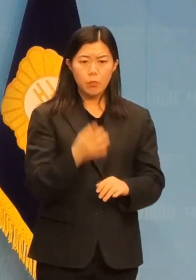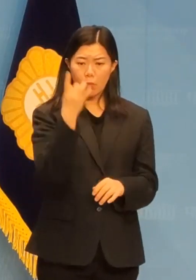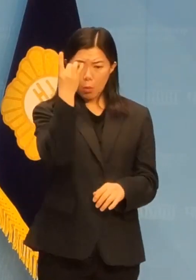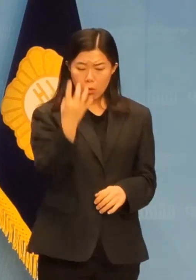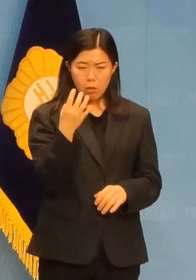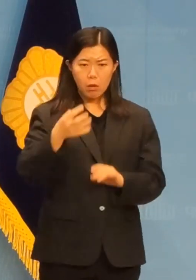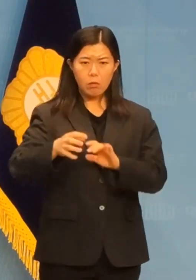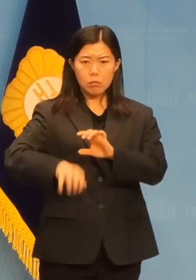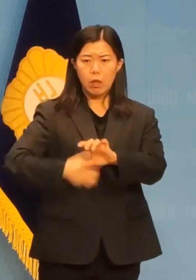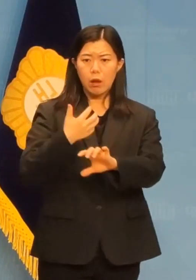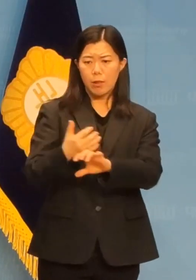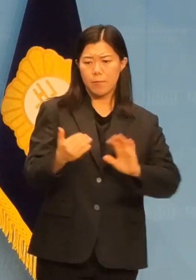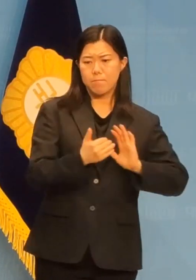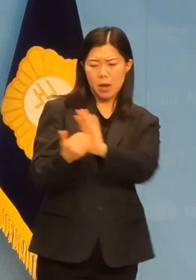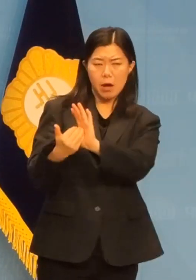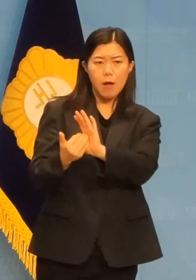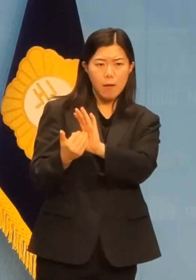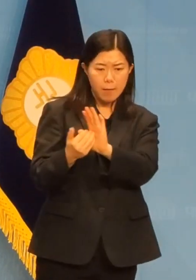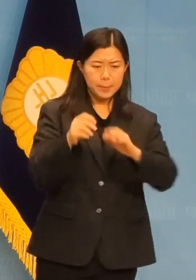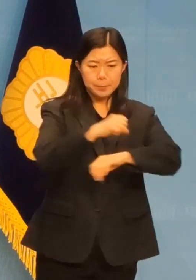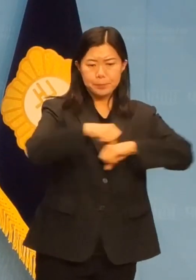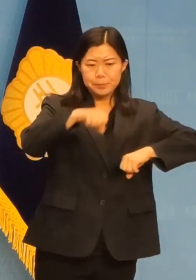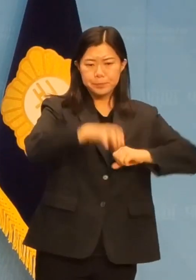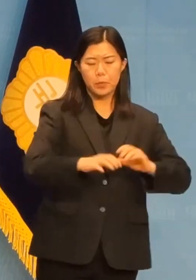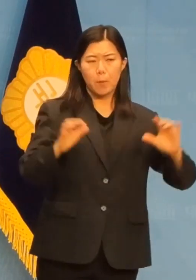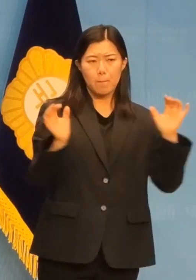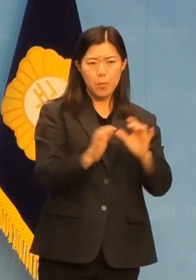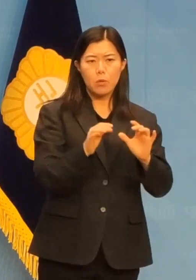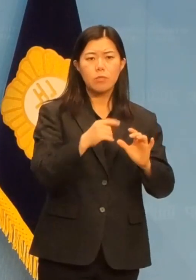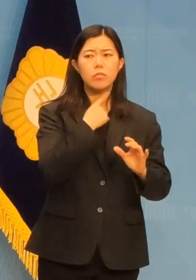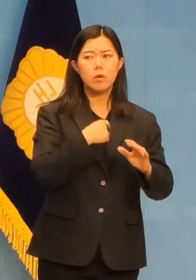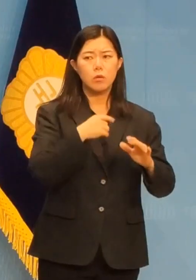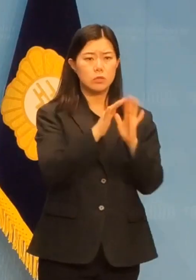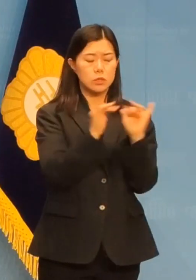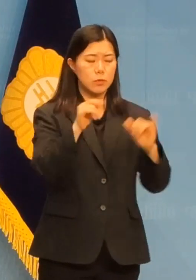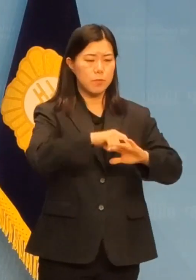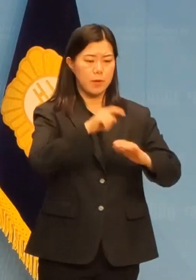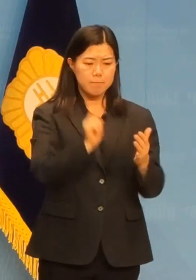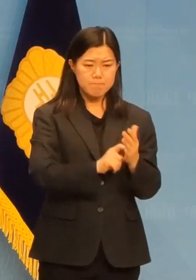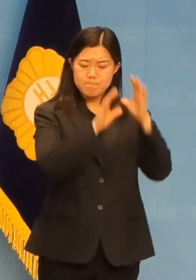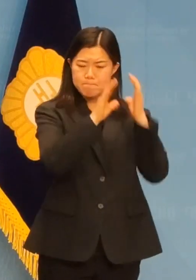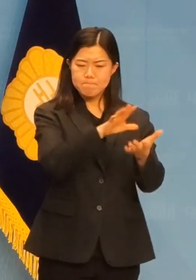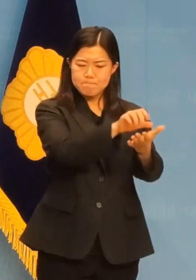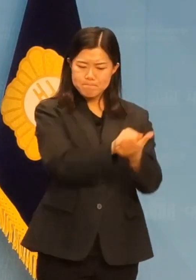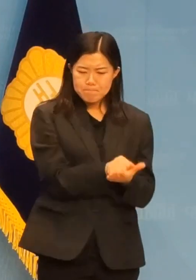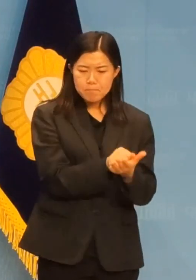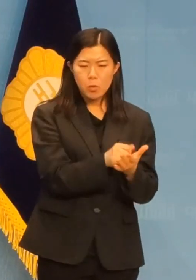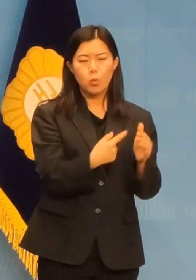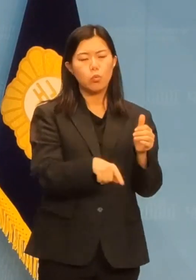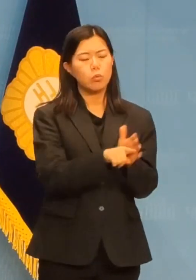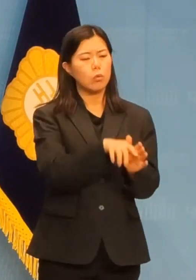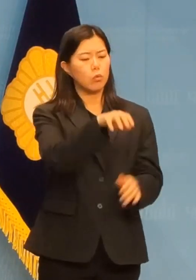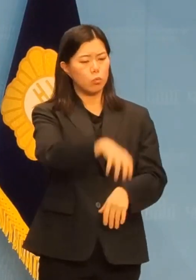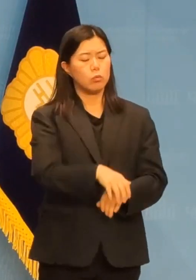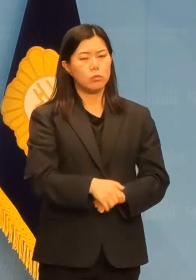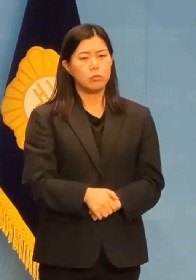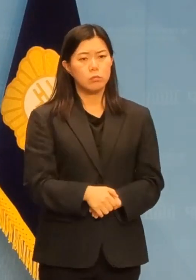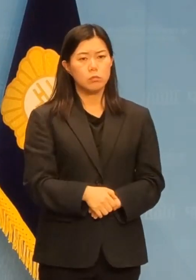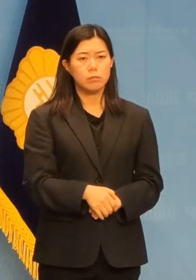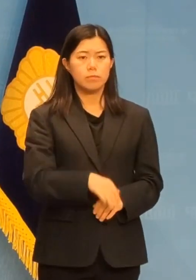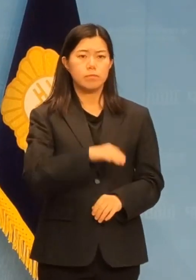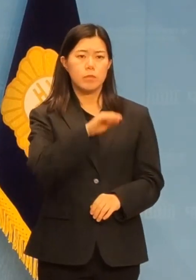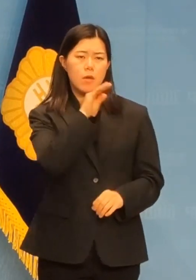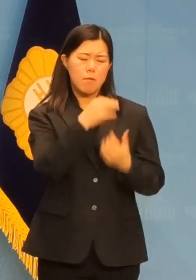자체부터가 내란에 맞서서 광장에 나섰던 우리 시민들의 목소리를 소중히 받들기 위한 곳입니다. 수백,